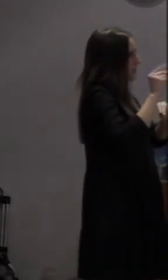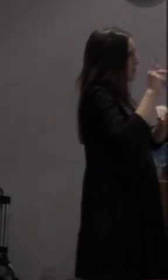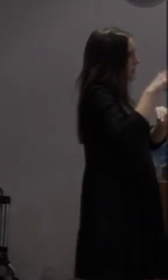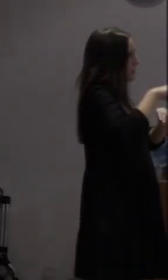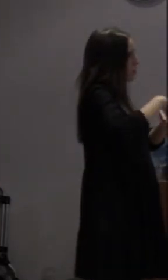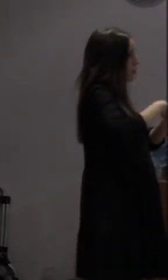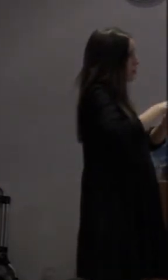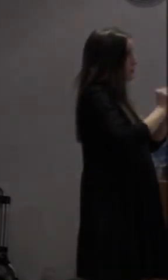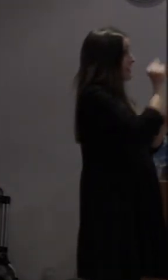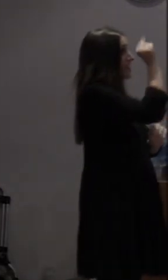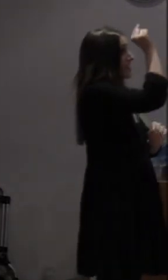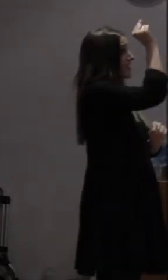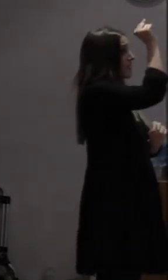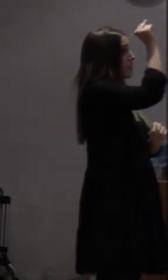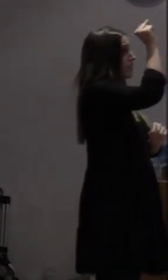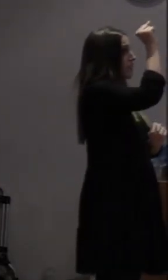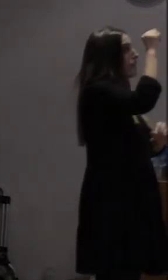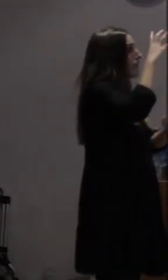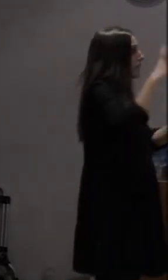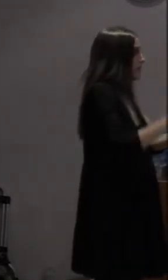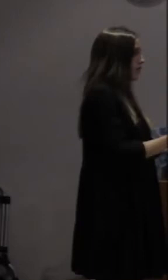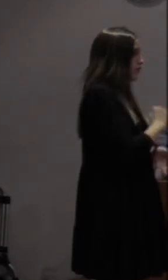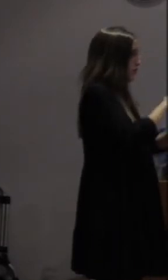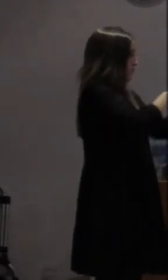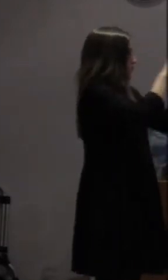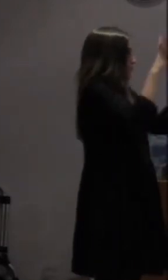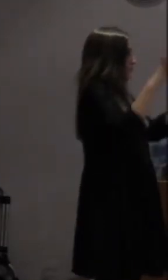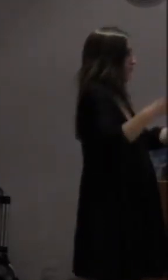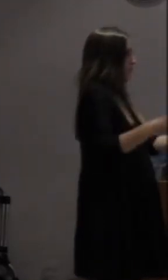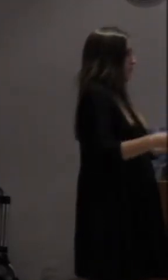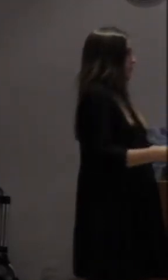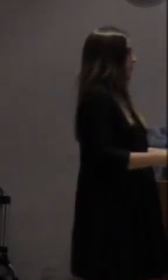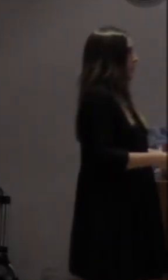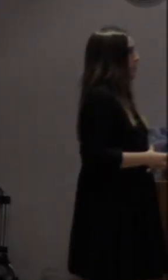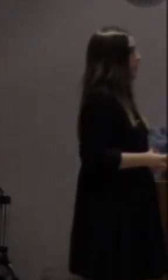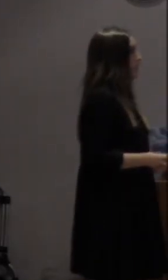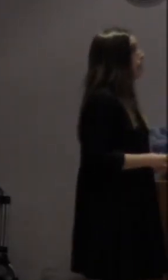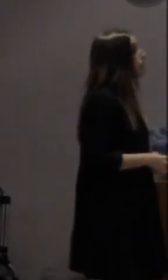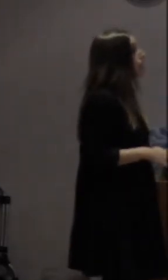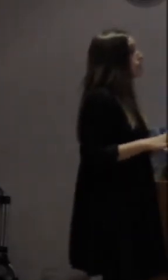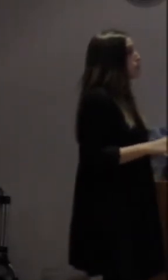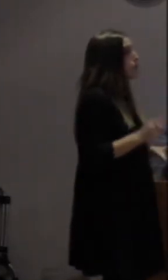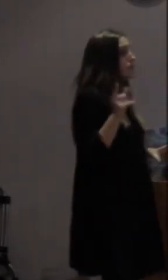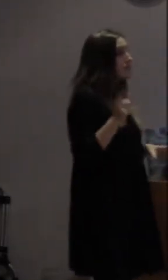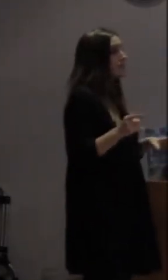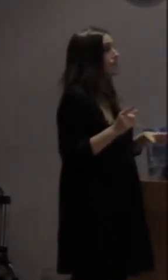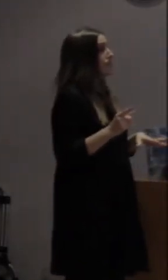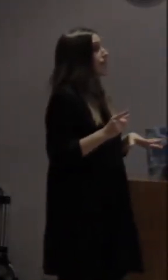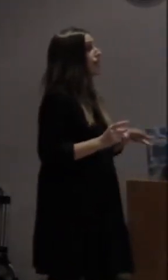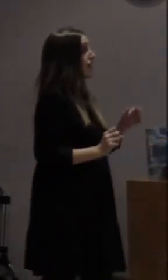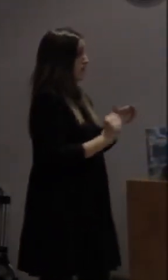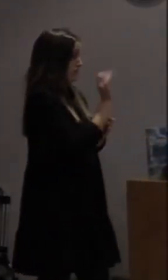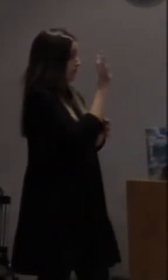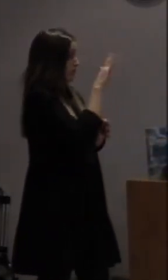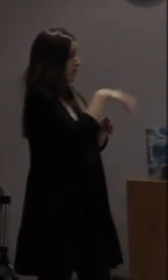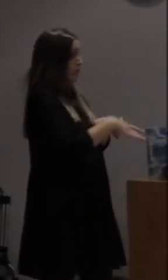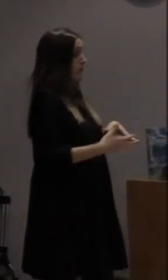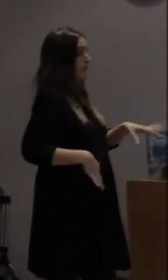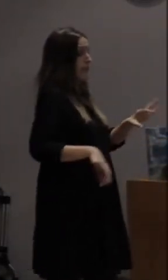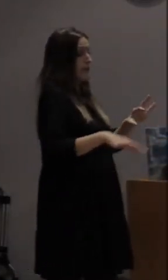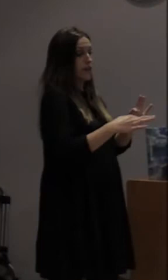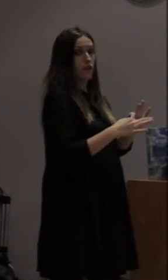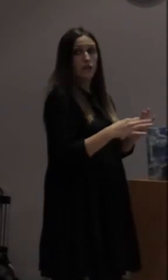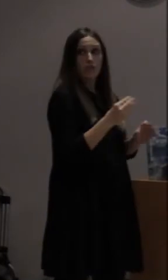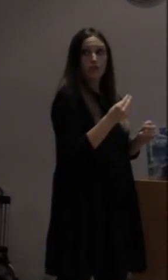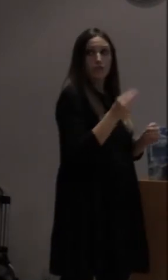las partículas, ¿no? Y luego, claro, todo eso por toda la Tierra. Bueno, pues esta erupción se ha relacionado de